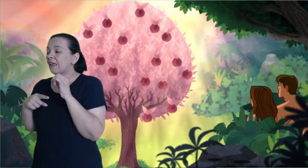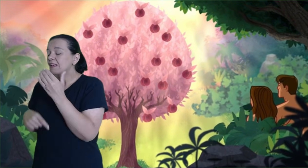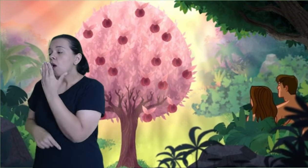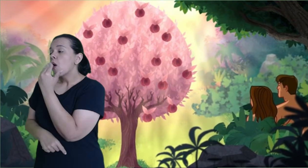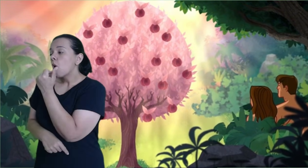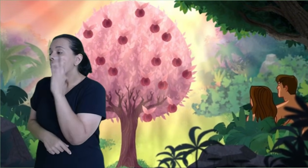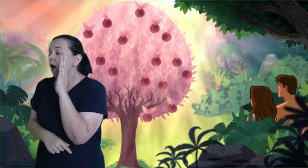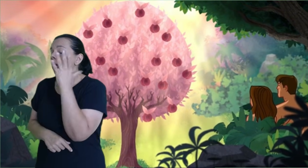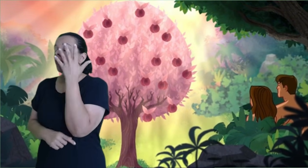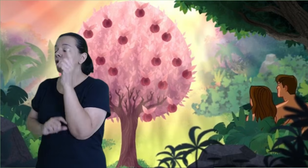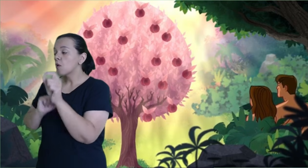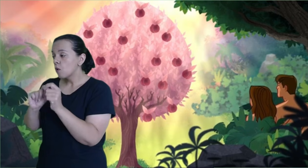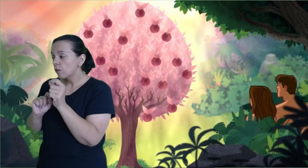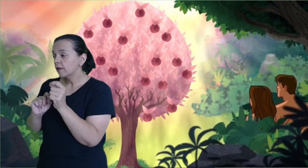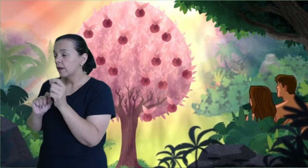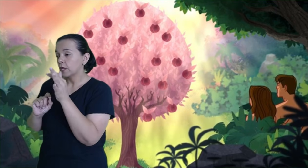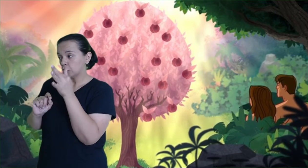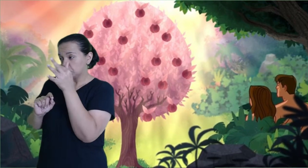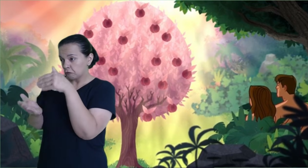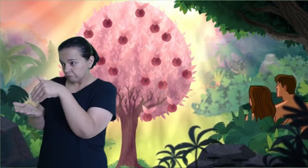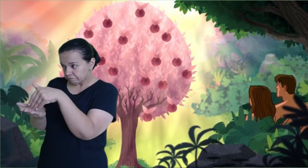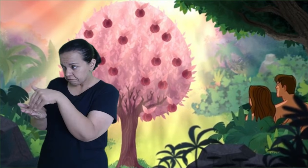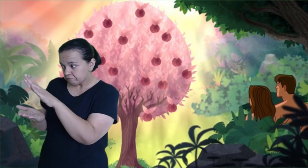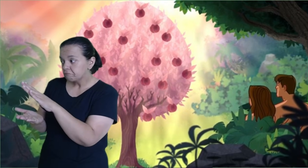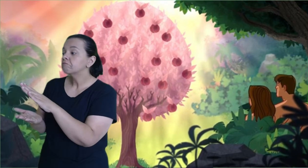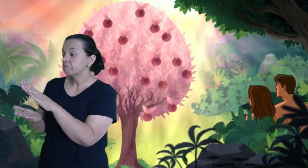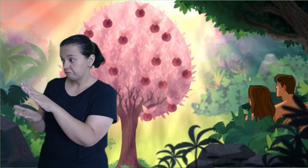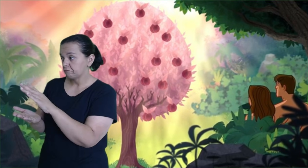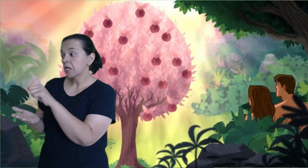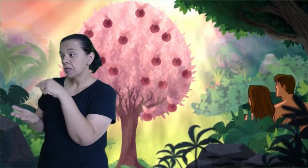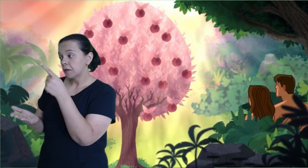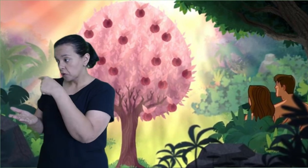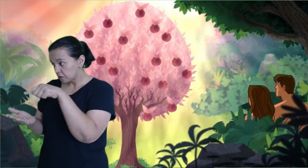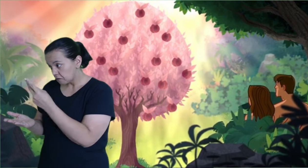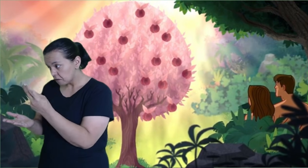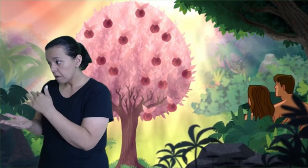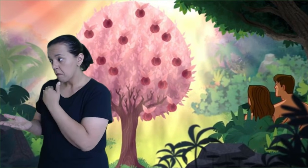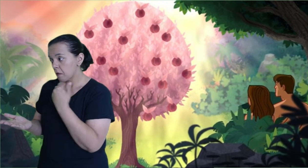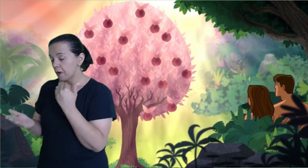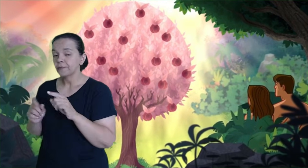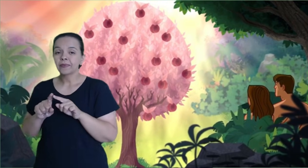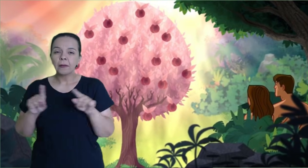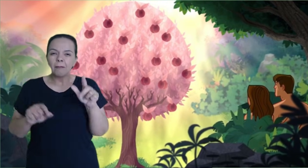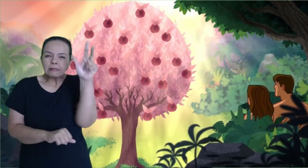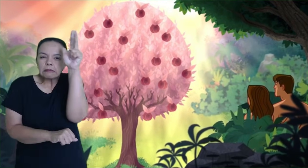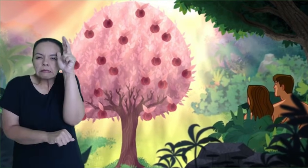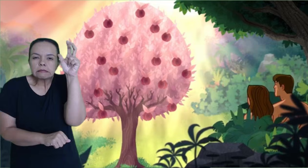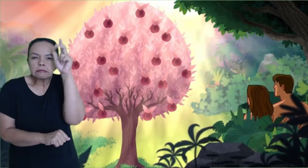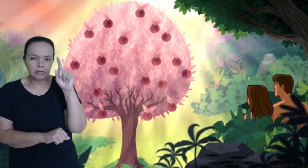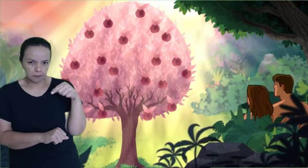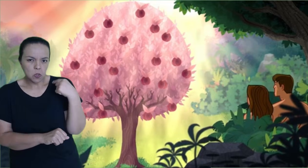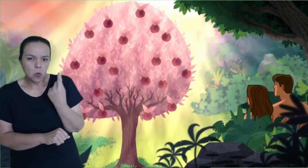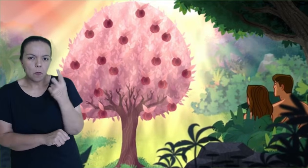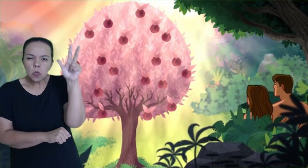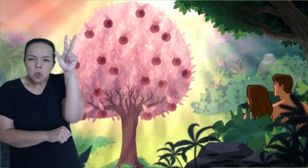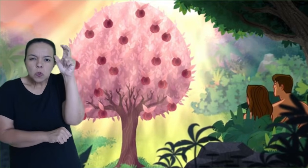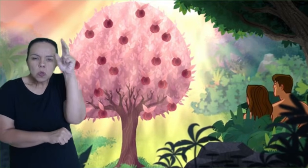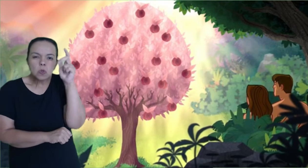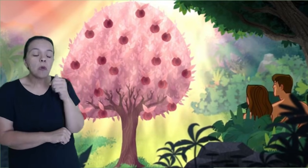um dia acabariam morrendo. Satanás mentiu para Adão e Eva. Ele lhes disse que se comessem do fruto, conheceriam o bem e o mal, mas